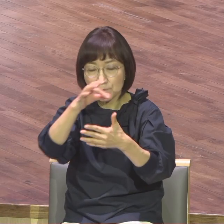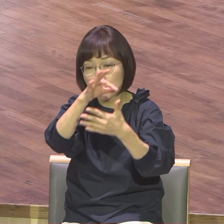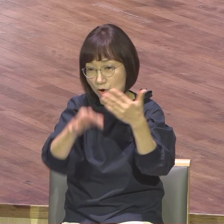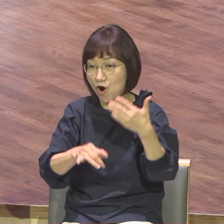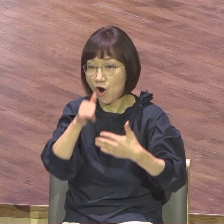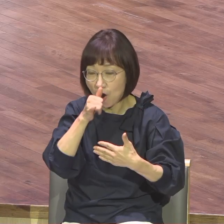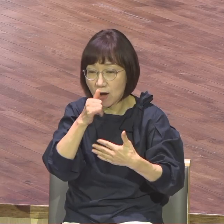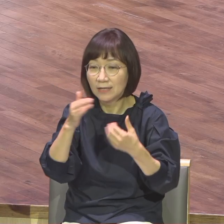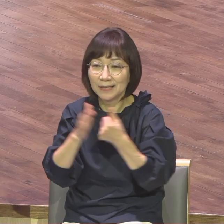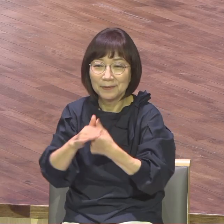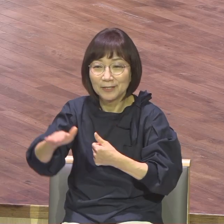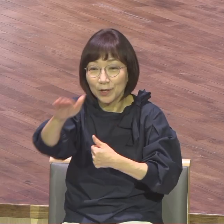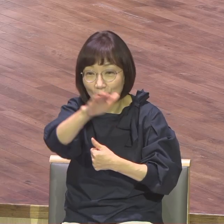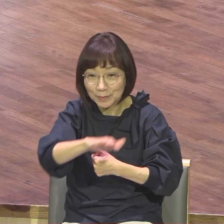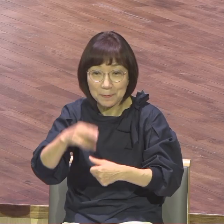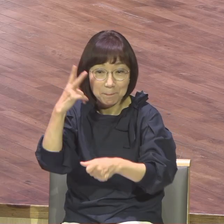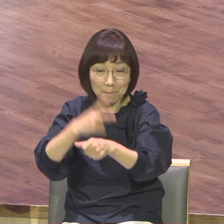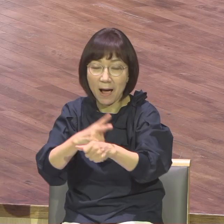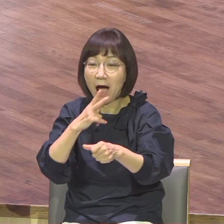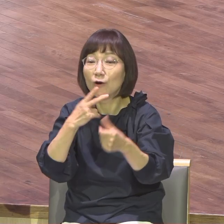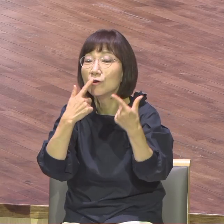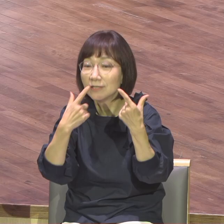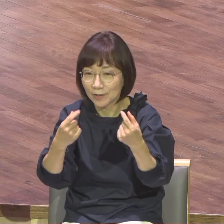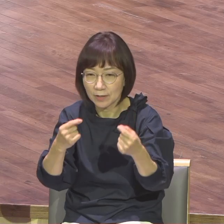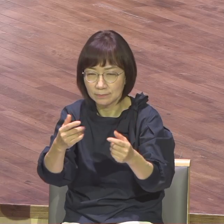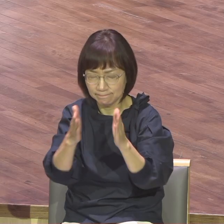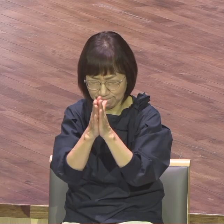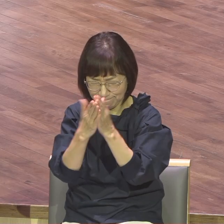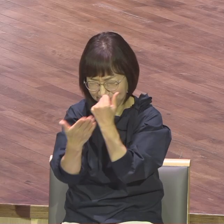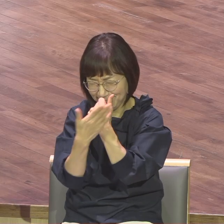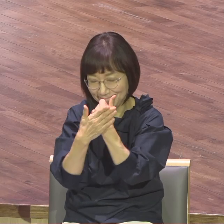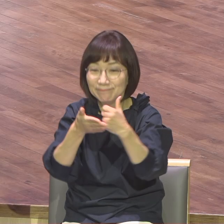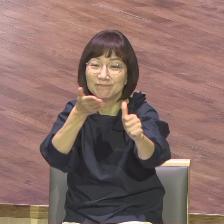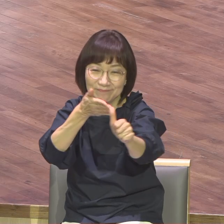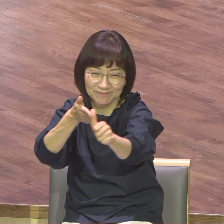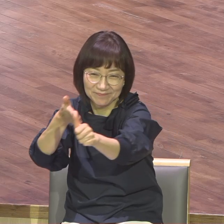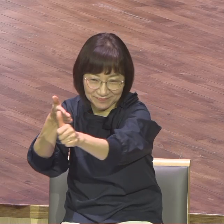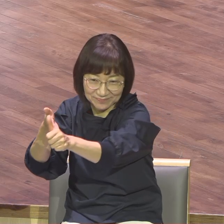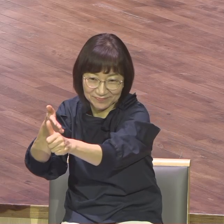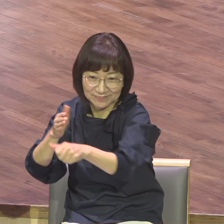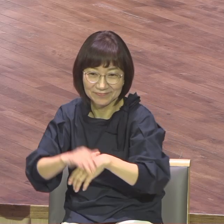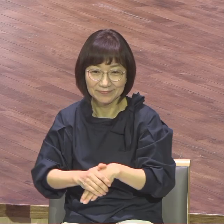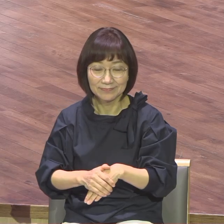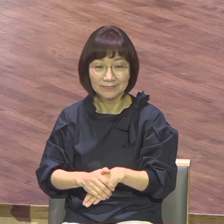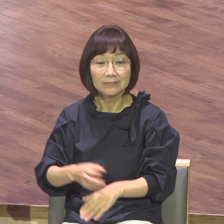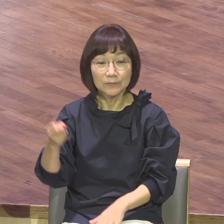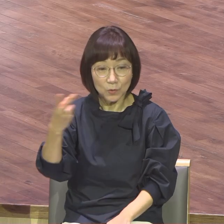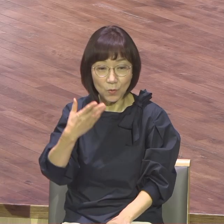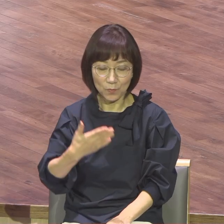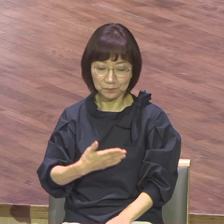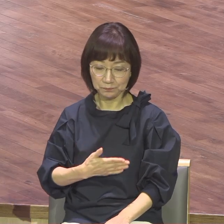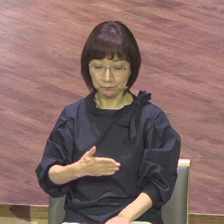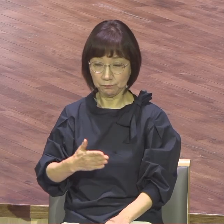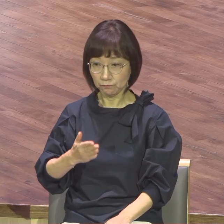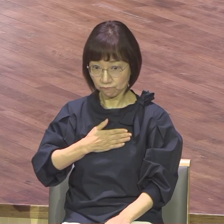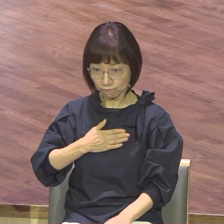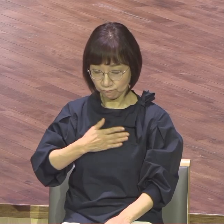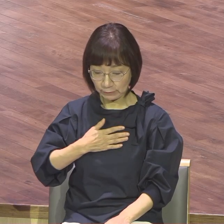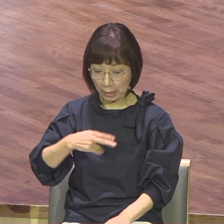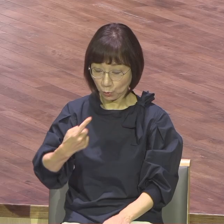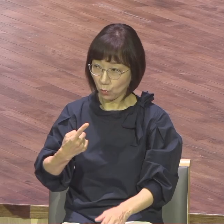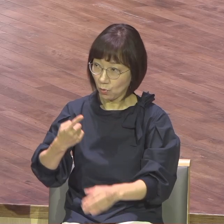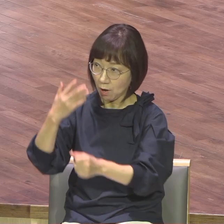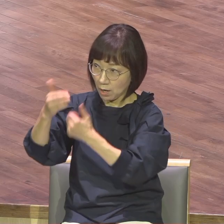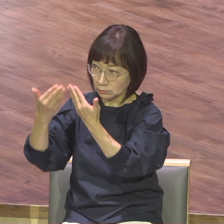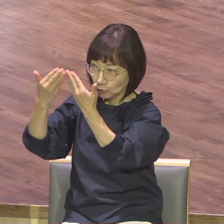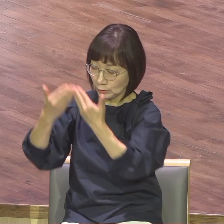바울처럼 여러분 여기 정보기도해 주시기를 바랍니다. 그리고 여러분 자신도 예수를 통해서 주어진 재창조의